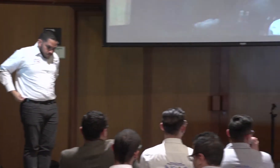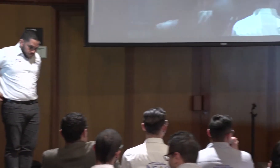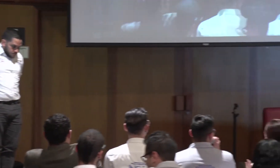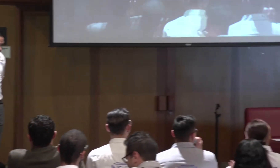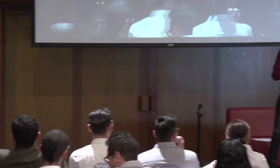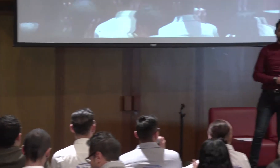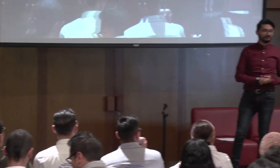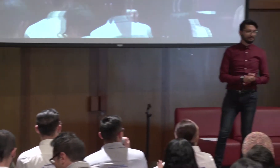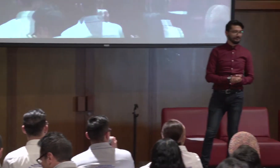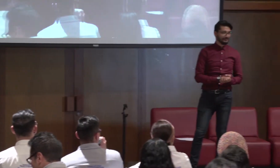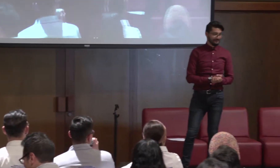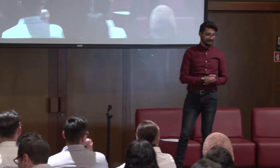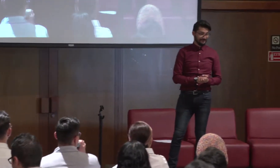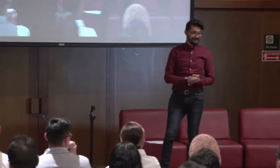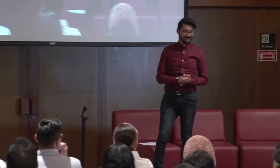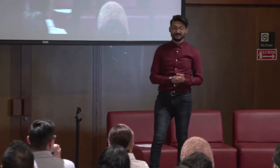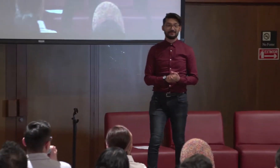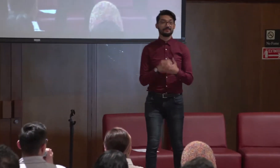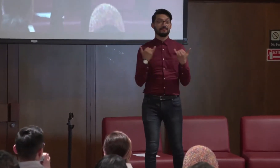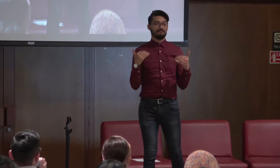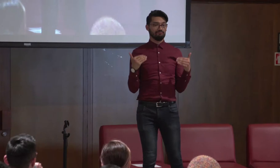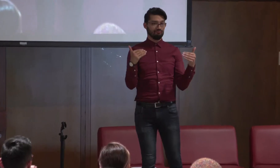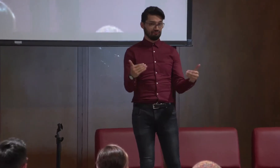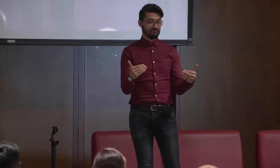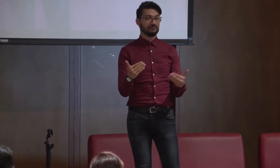Muchas gracias, doctora Ángela, por sus palabras.